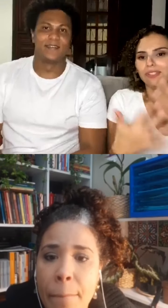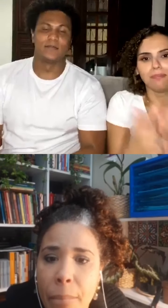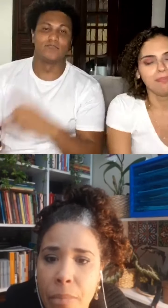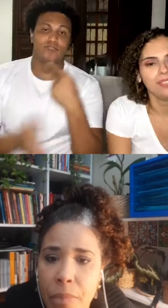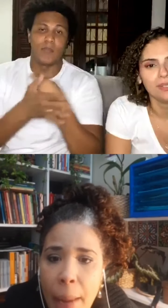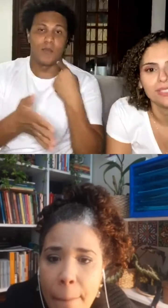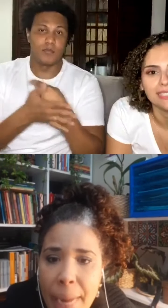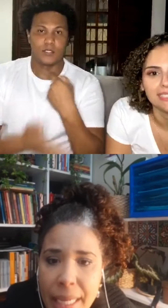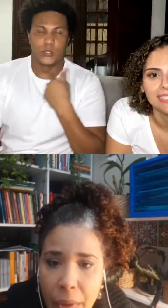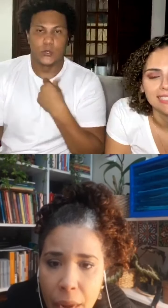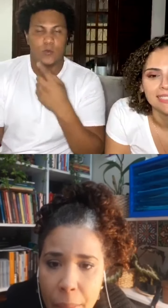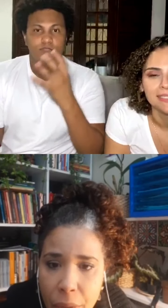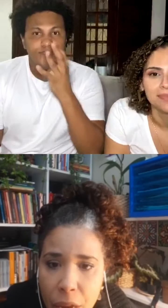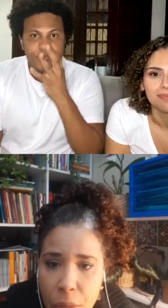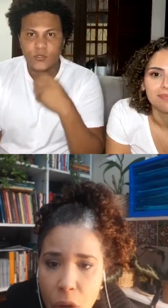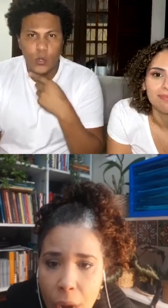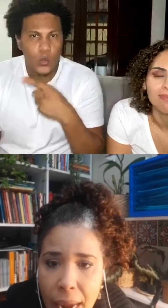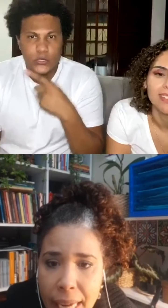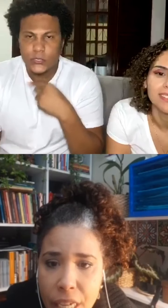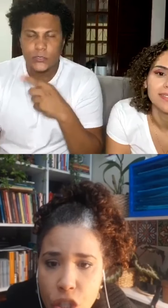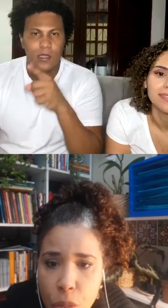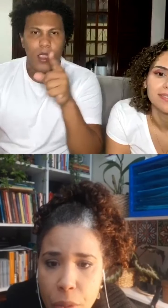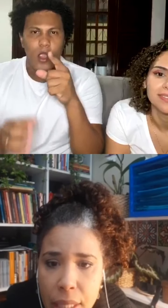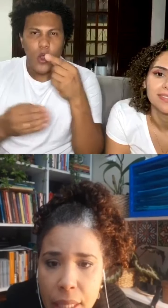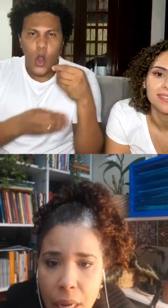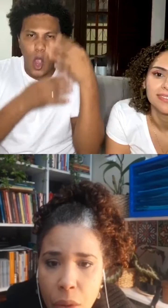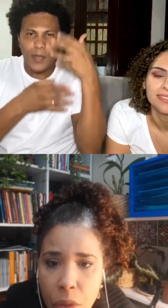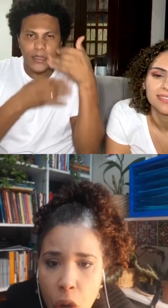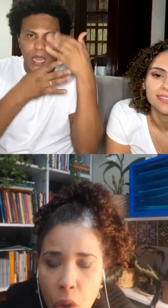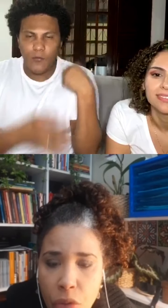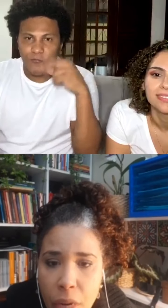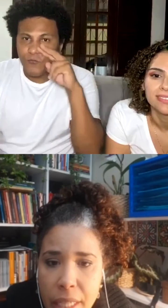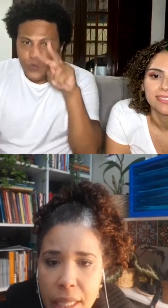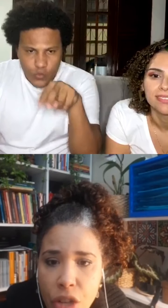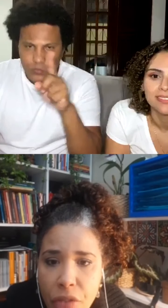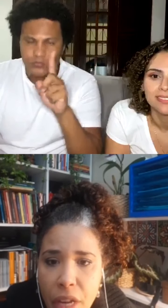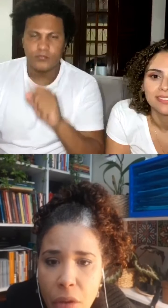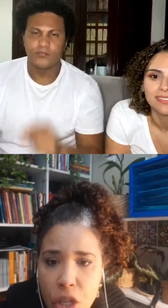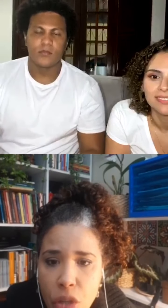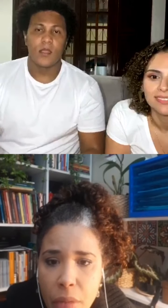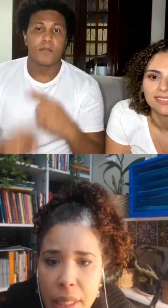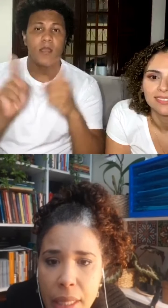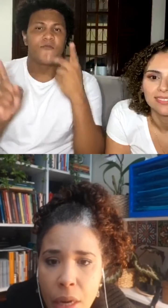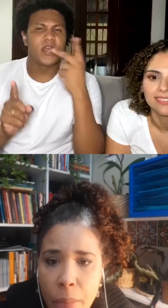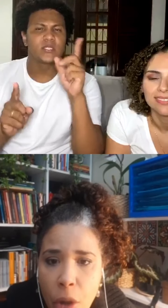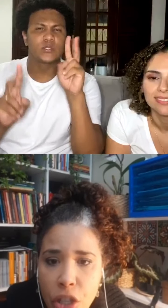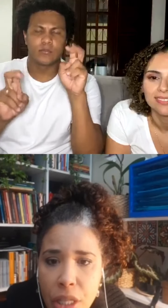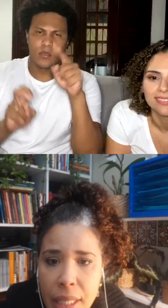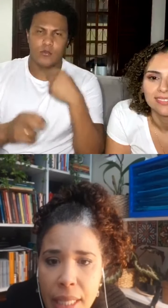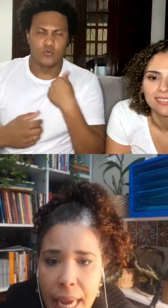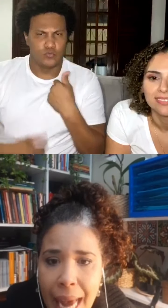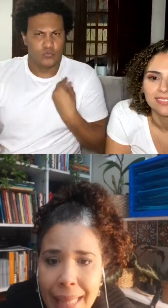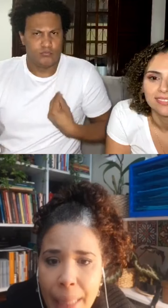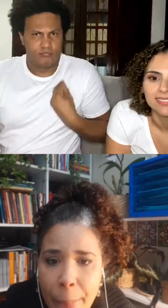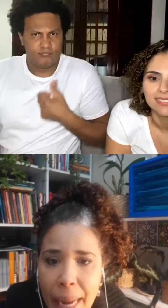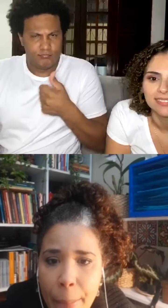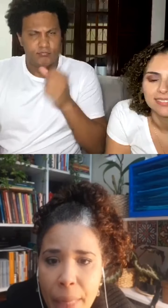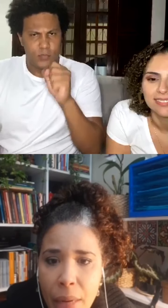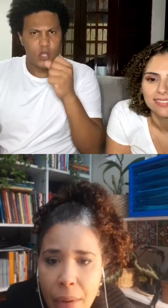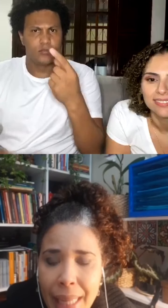muita Mas eu quero me colocar aqui à disposição. Ovulação já vem com a menstruação, pode ser,